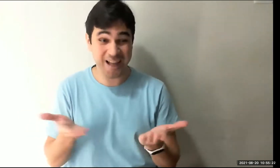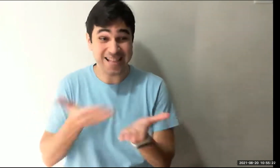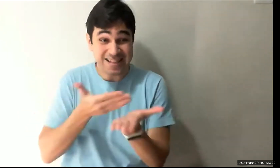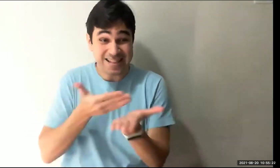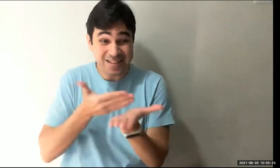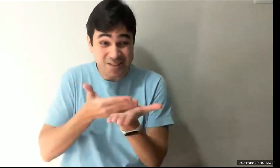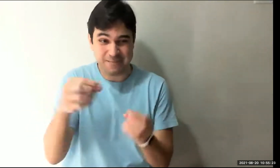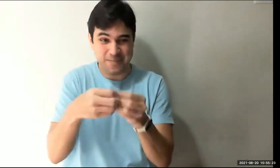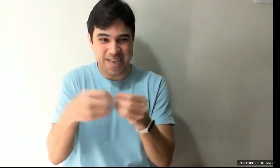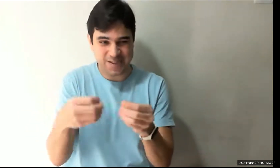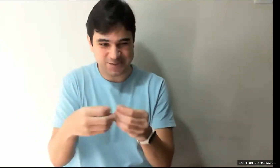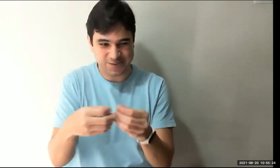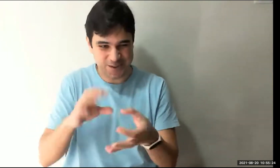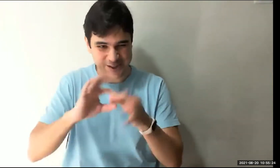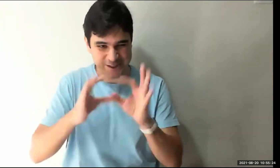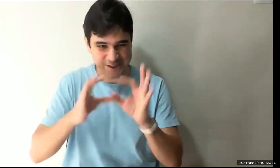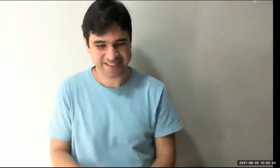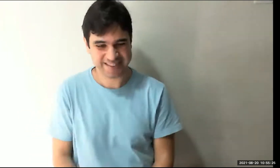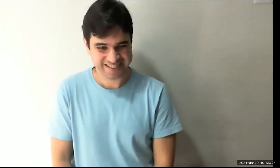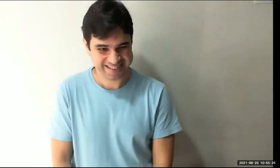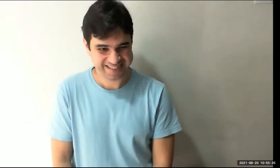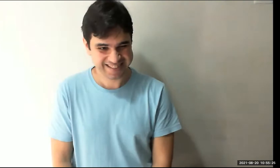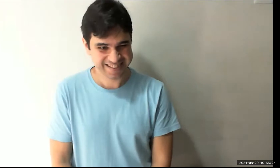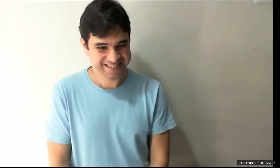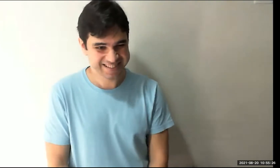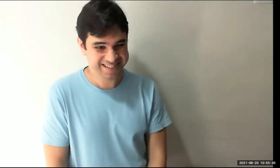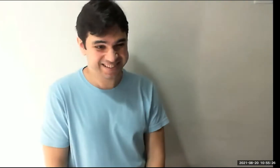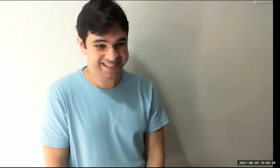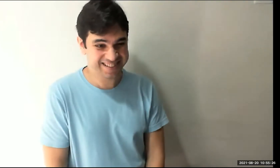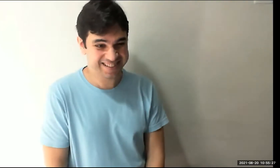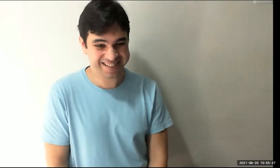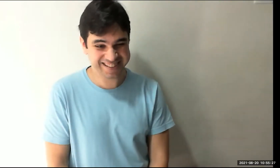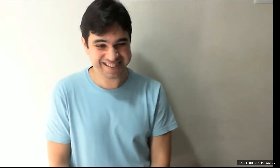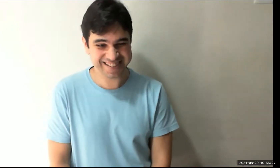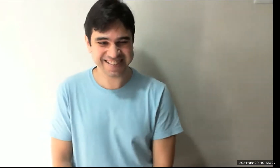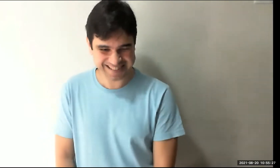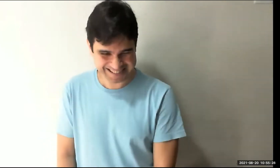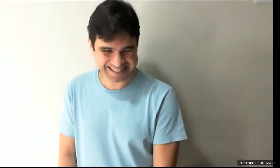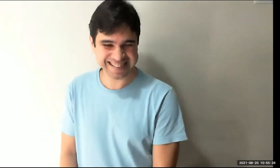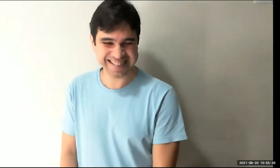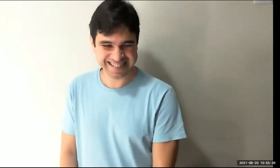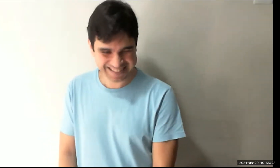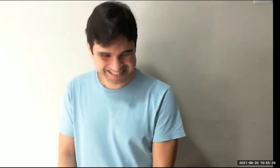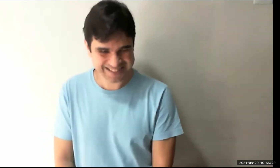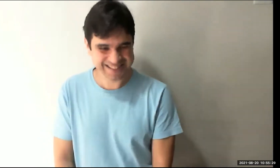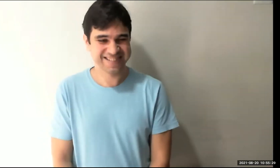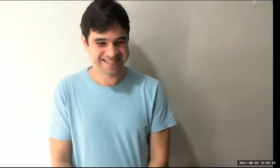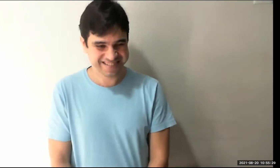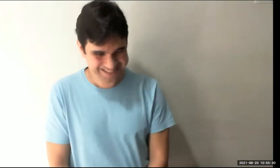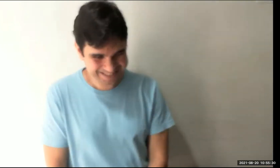acho que agora nós vamos abrir perto das Olimpíadas, né? Então todas as pessoas estão